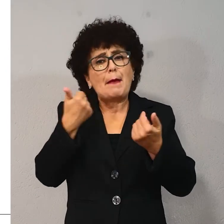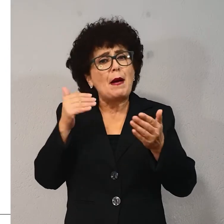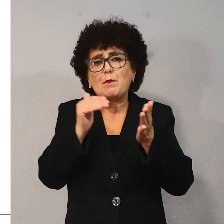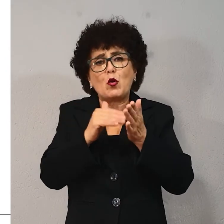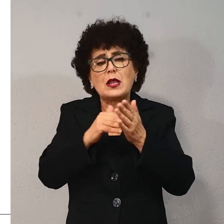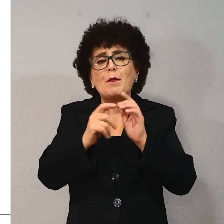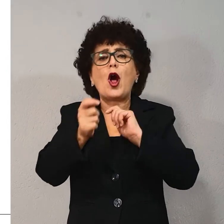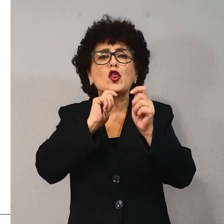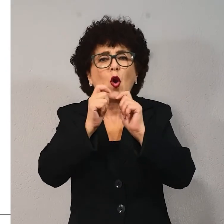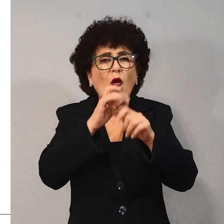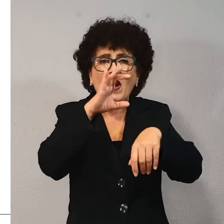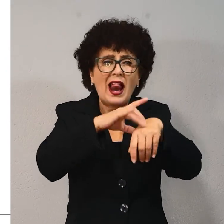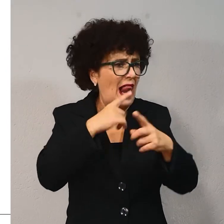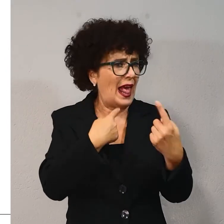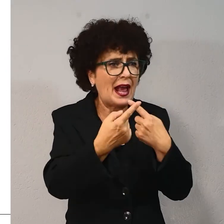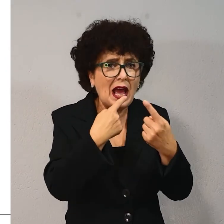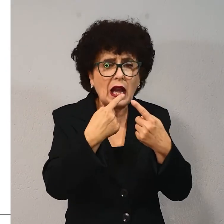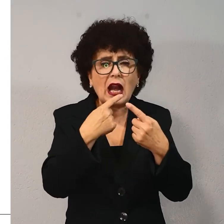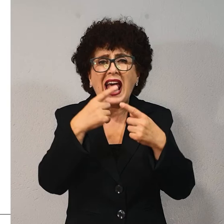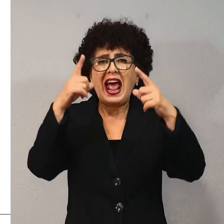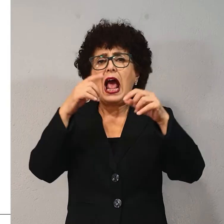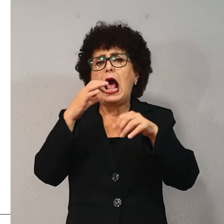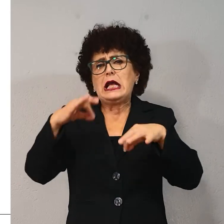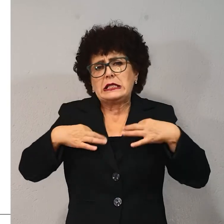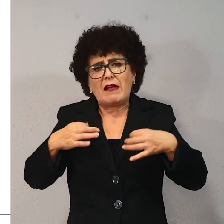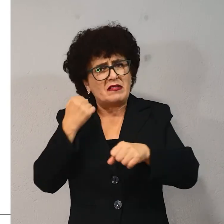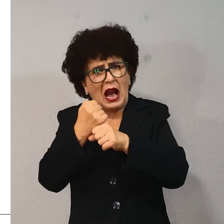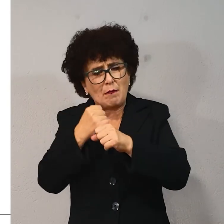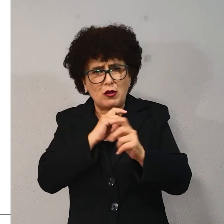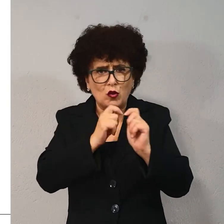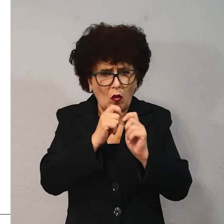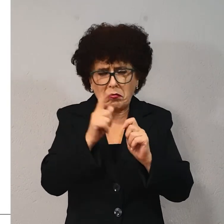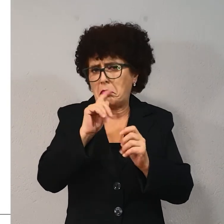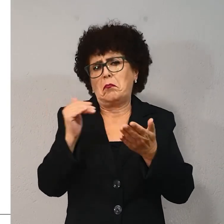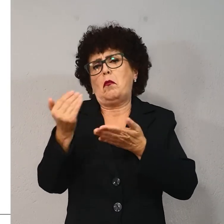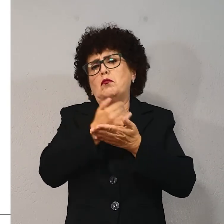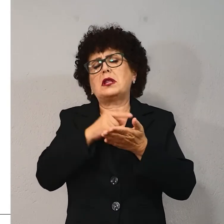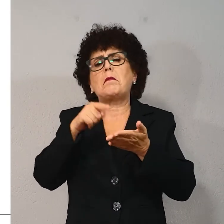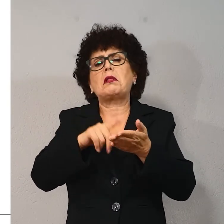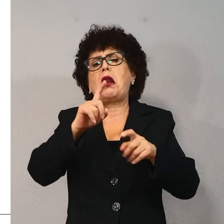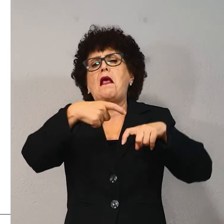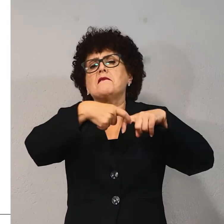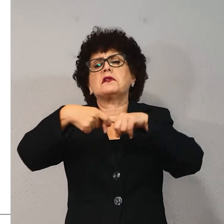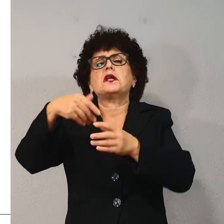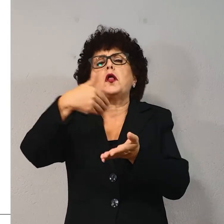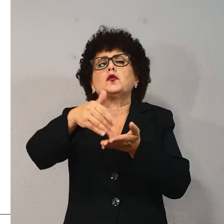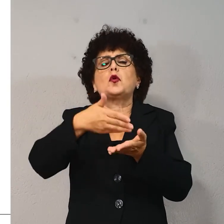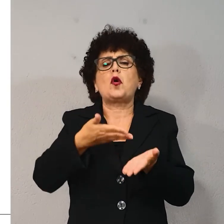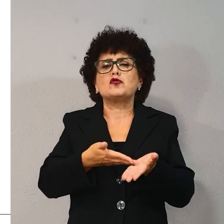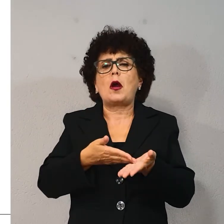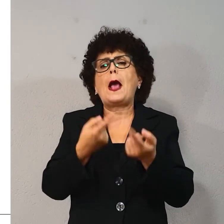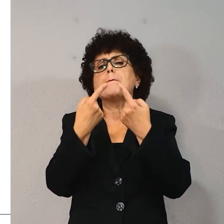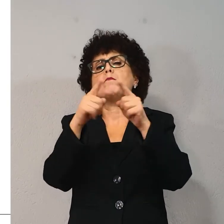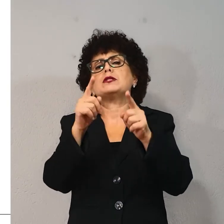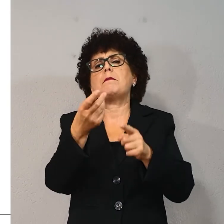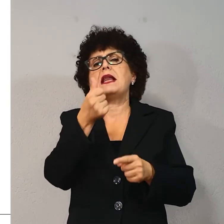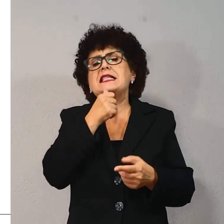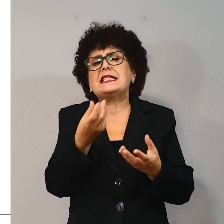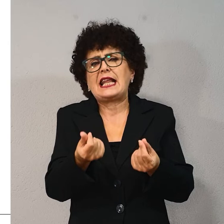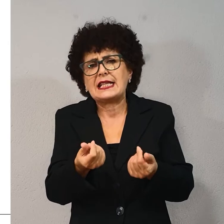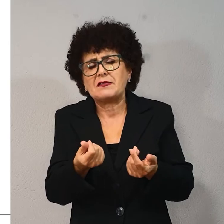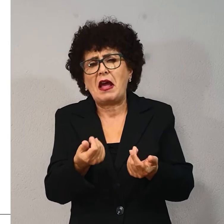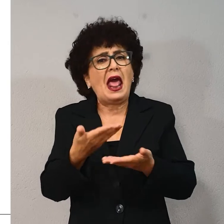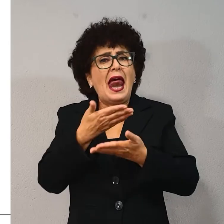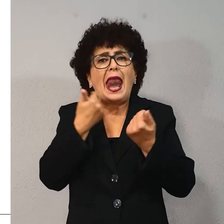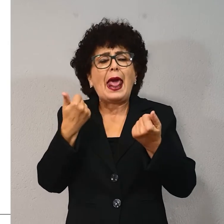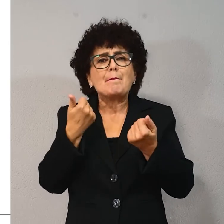од консултација со лекар или здравствен работник. Употребата не е врзана со трошок и посебни средства.